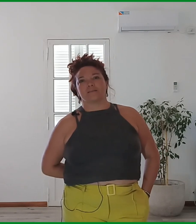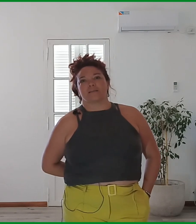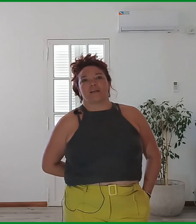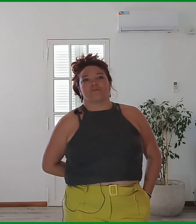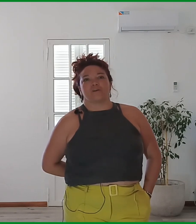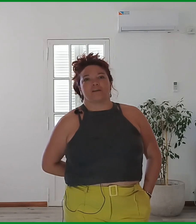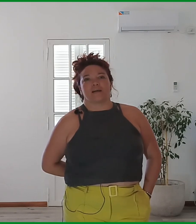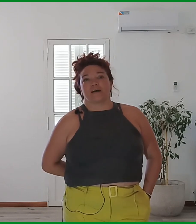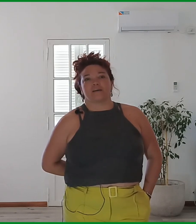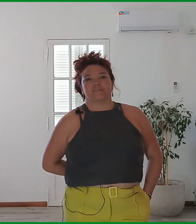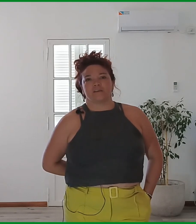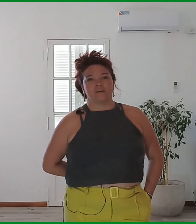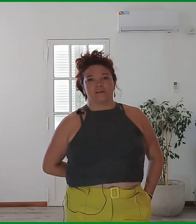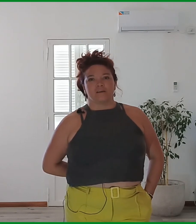hacer algo en la calle,